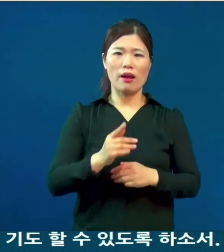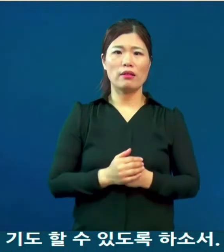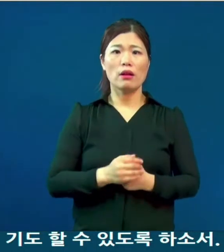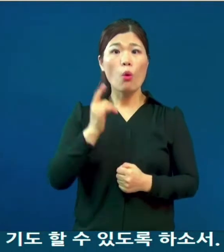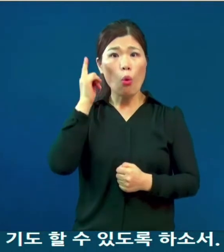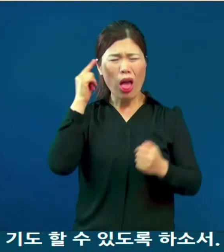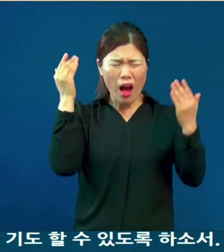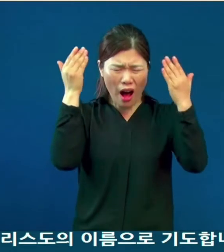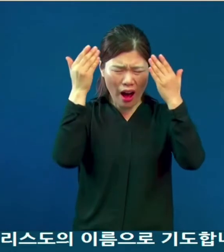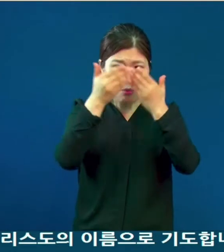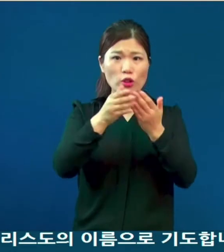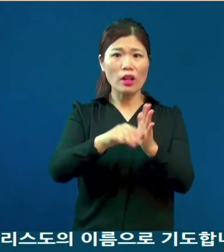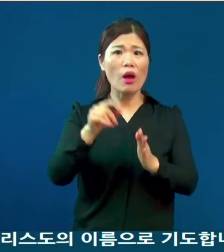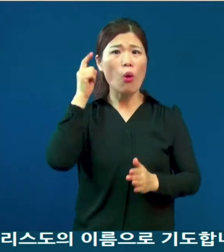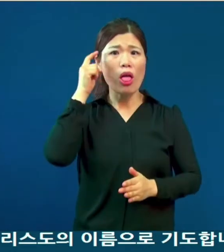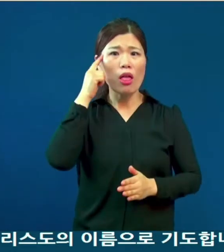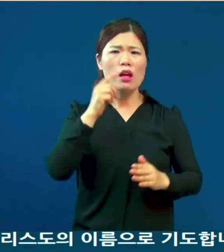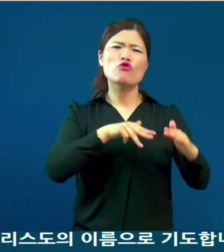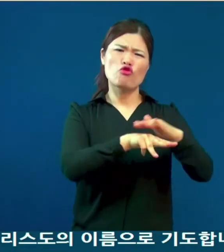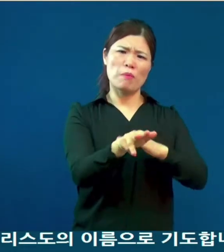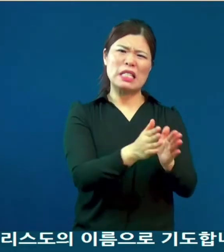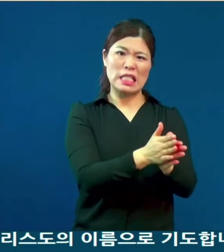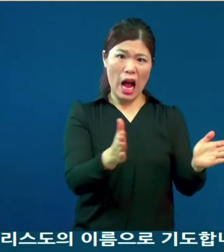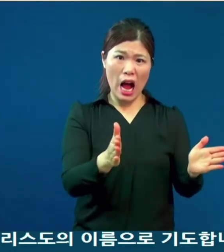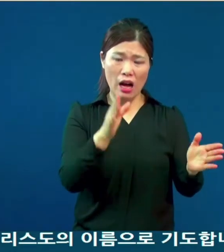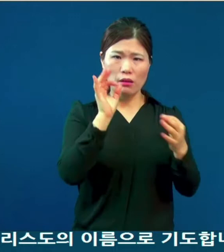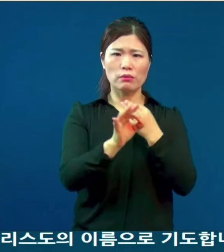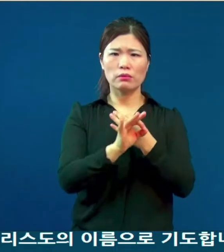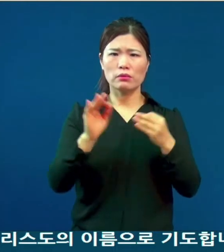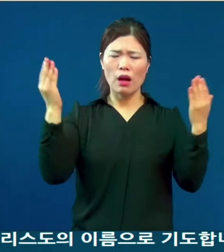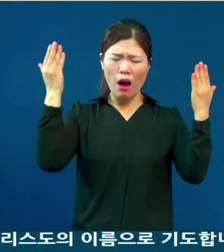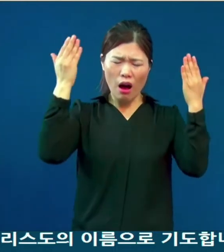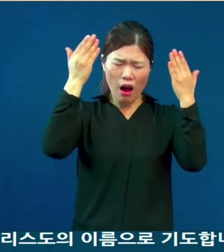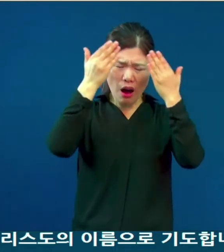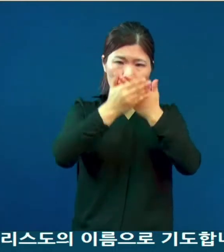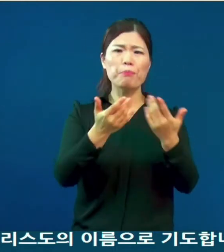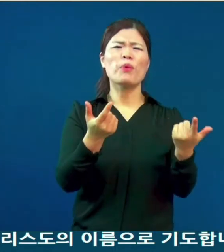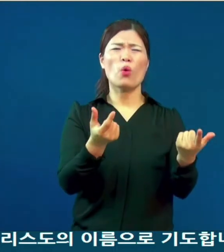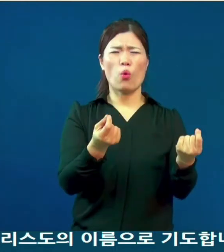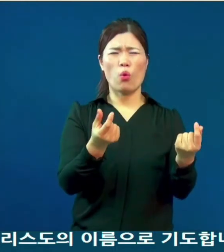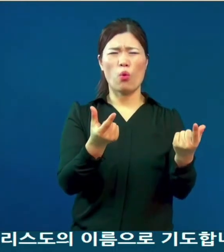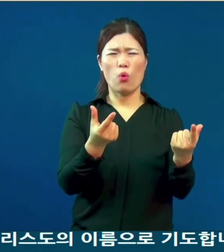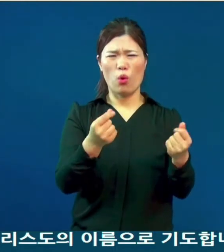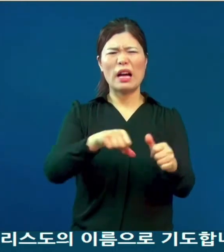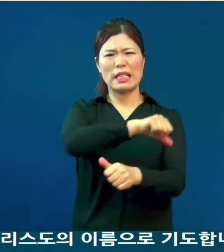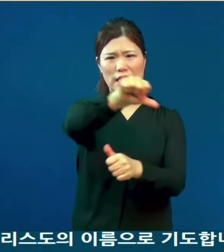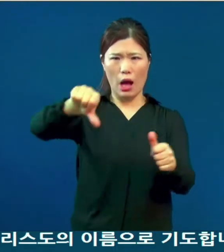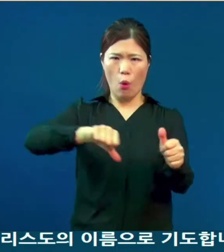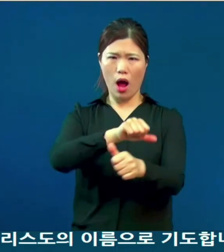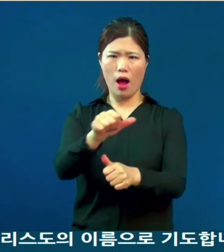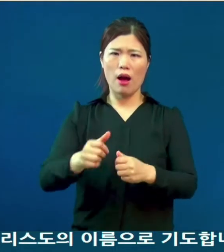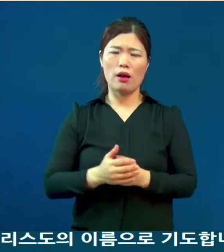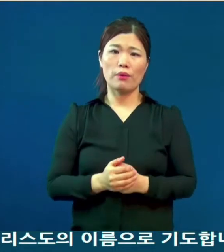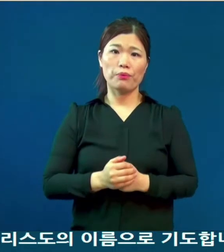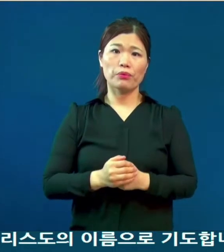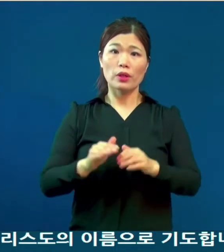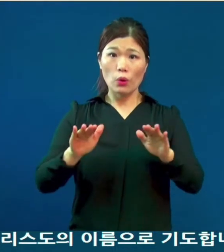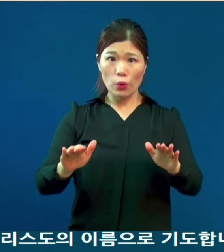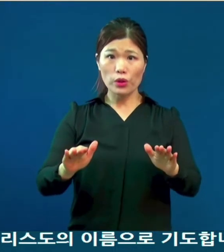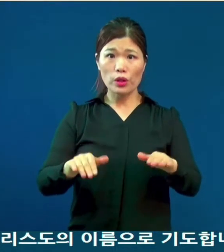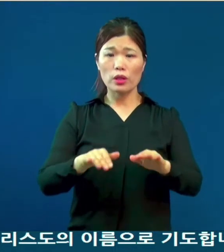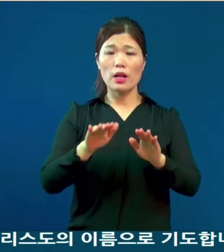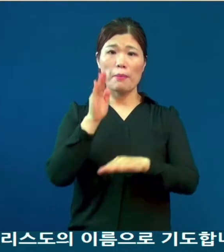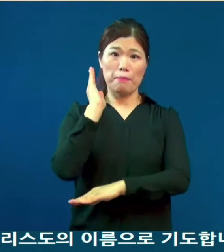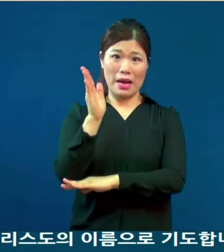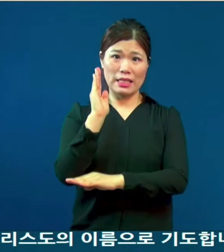부르냐면 그 시작부터 캄캄한 밤과 같은 상황을 보여주기 때문이에요. 오늘 우리의 말씀의